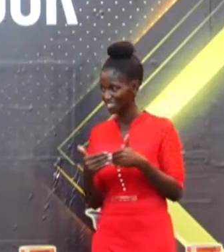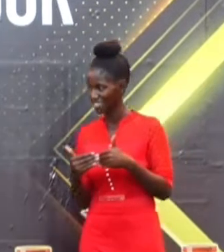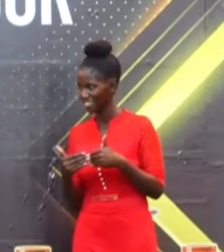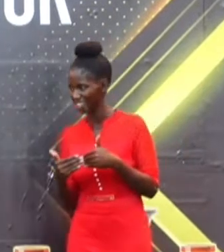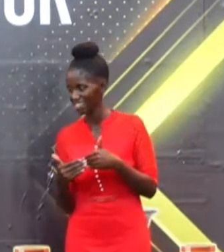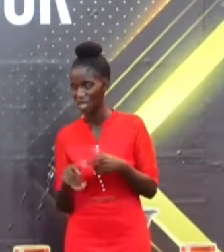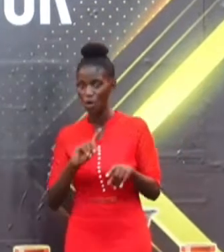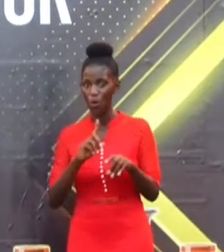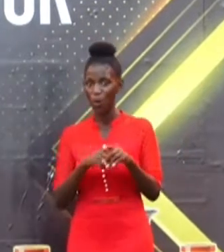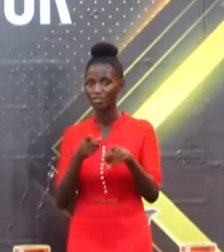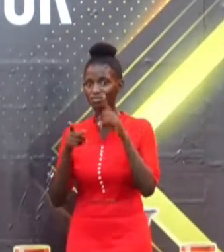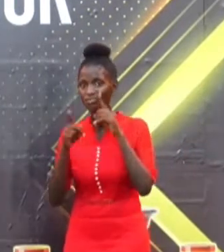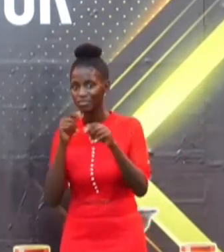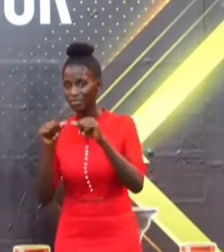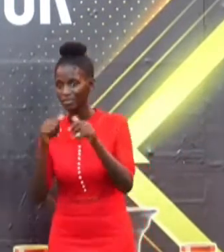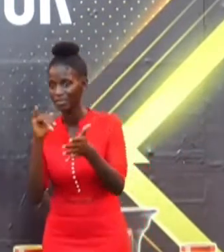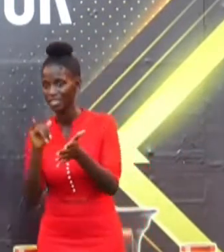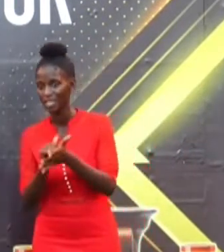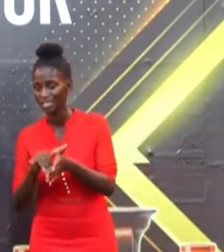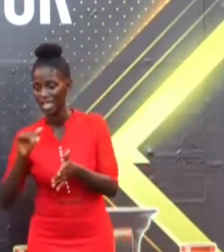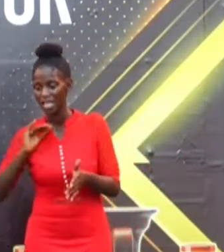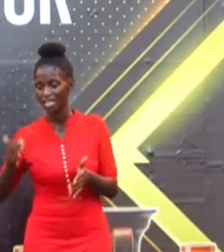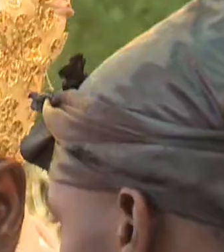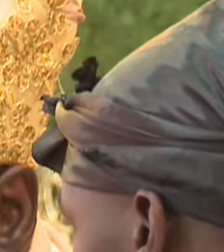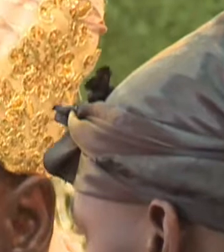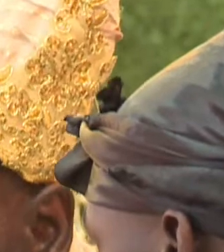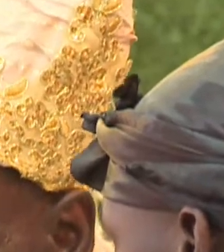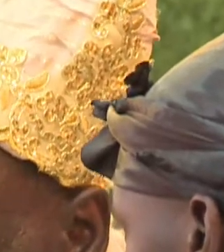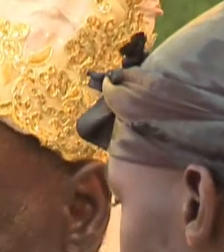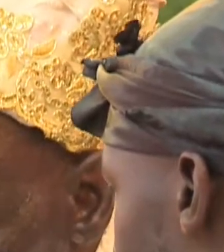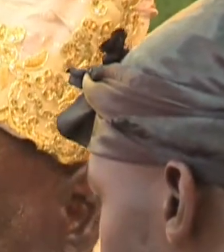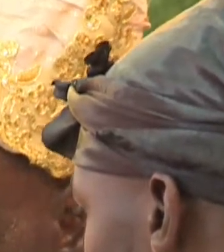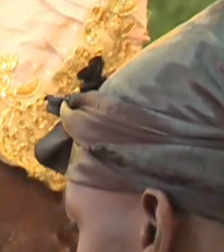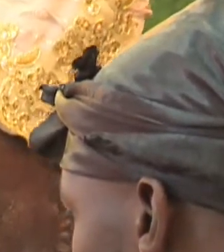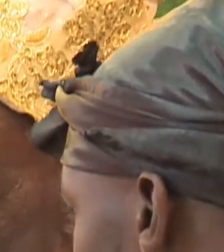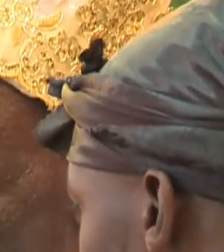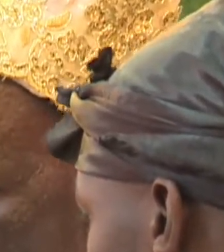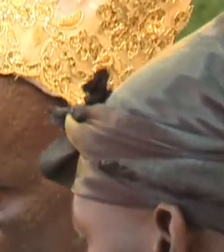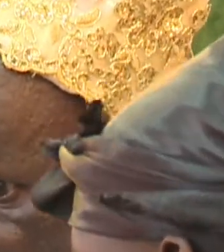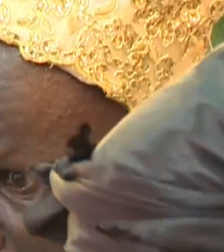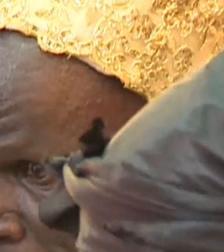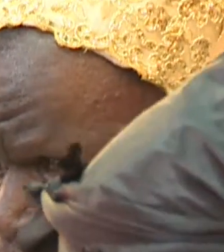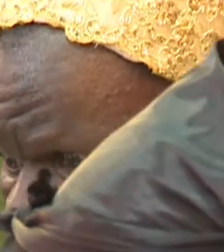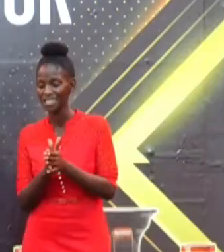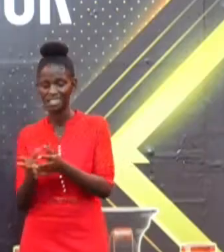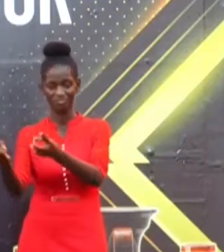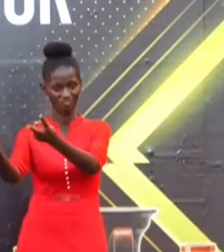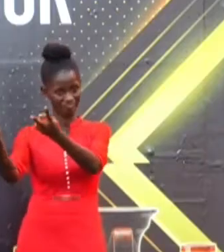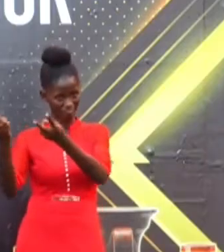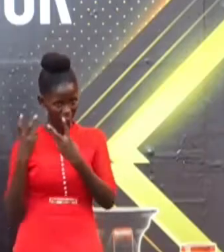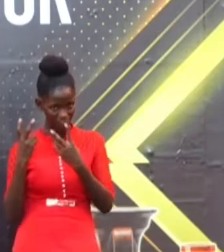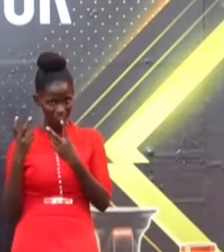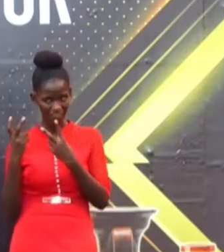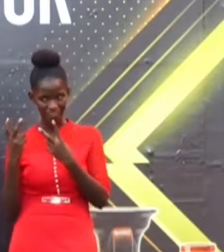bwe yabadde ayogera ebyo abakyala ab'abamedi n'abaperusi baabaddewo baabiwulidde obeera omulamu ayi kabaka